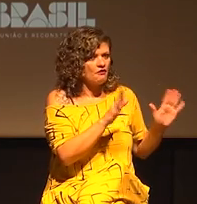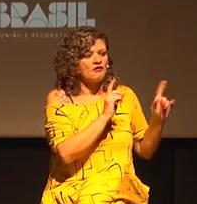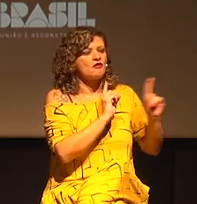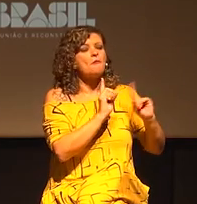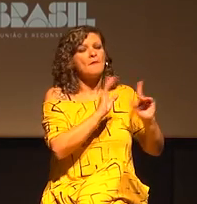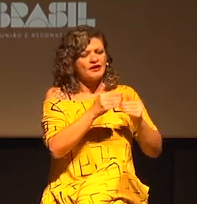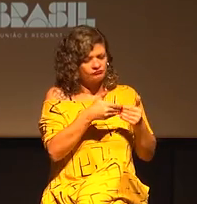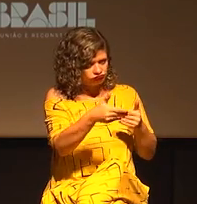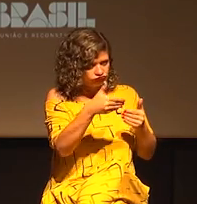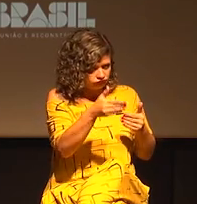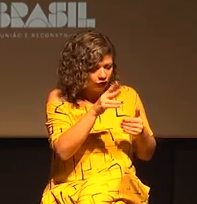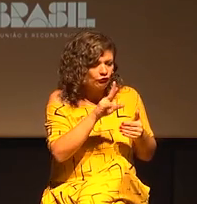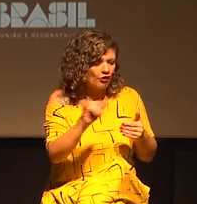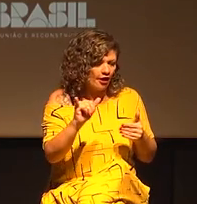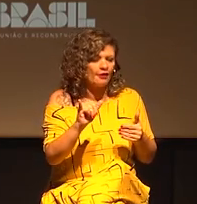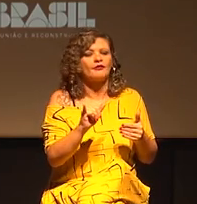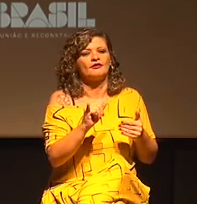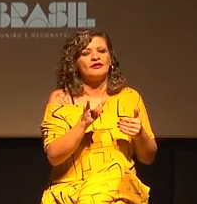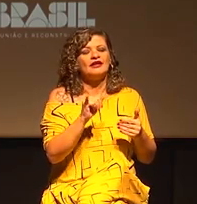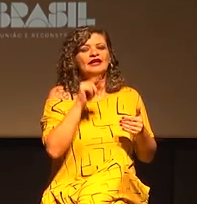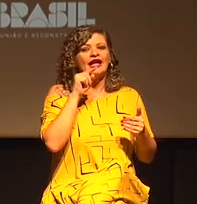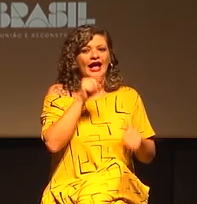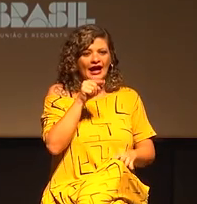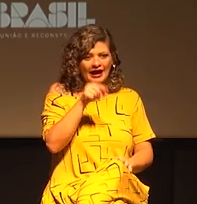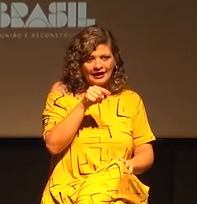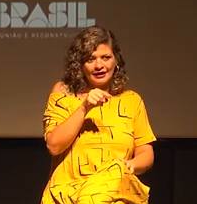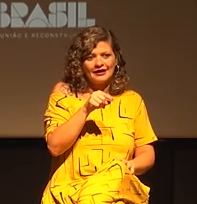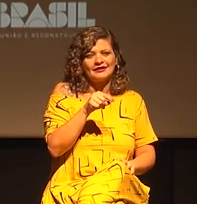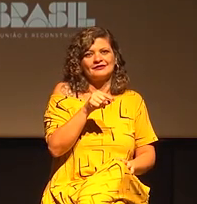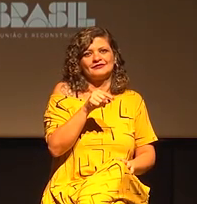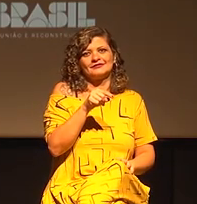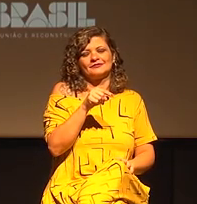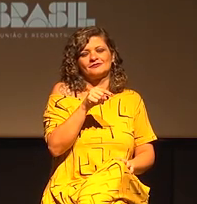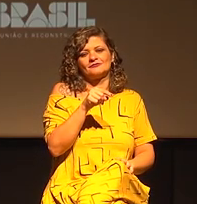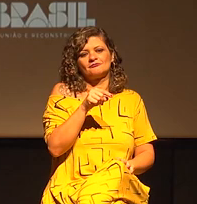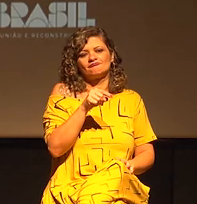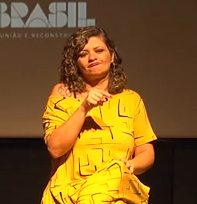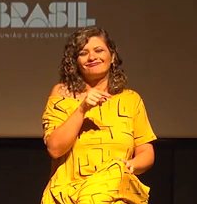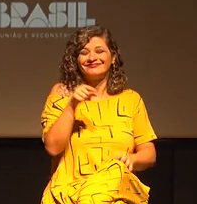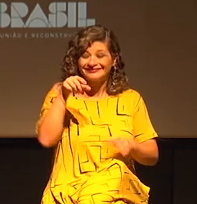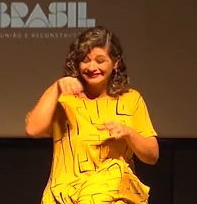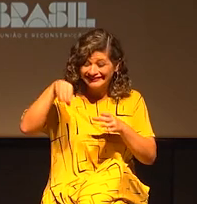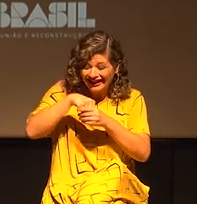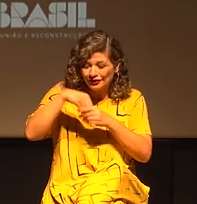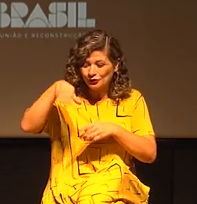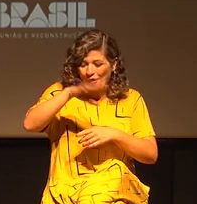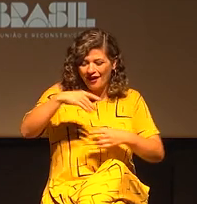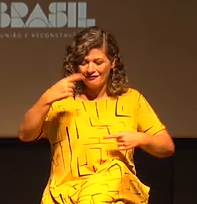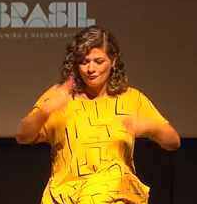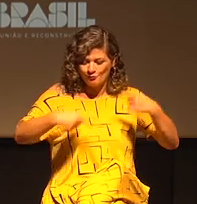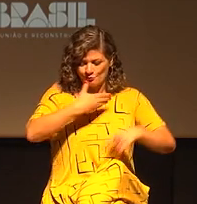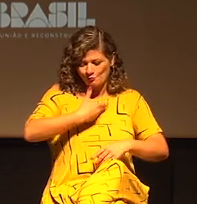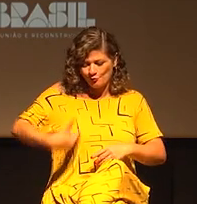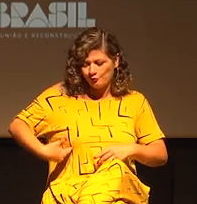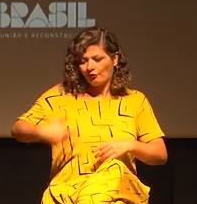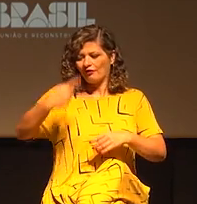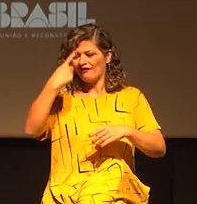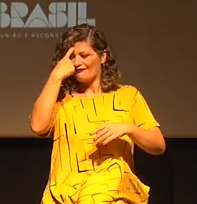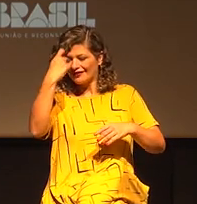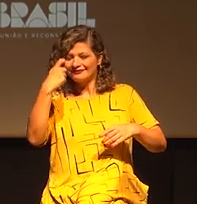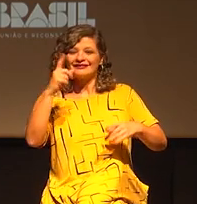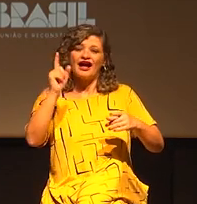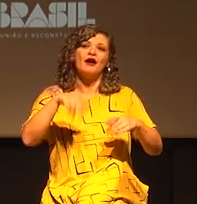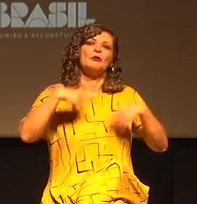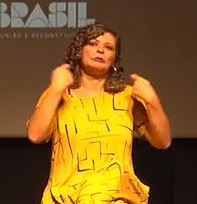eh e e é difícil inventar no poder público porque você fazer o tema de referência do edital de